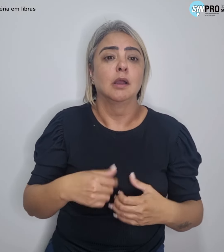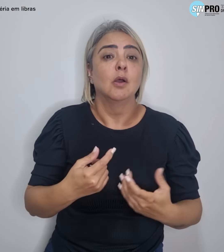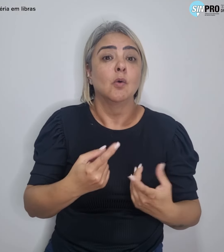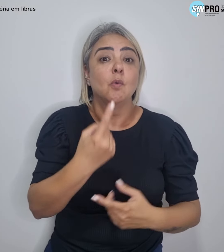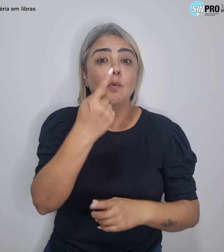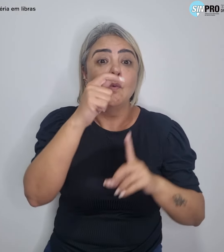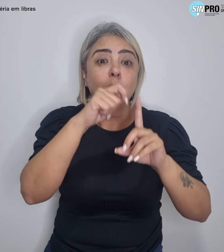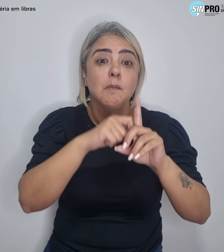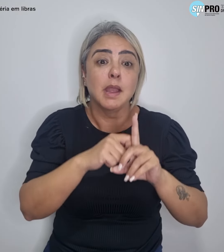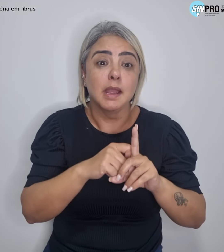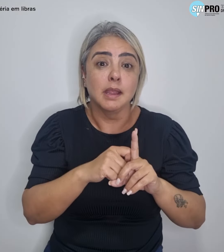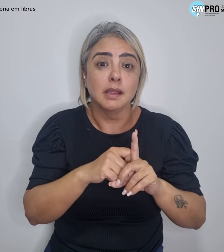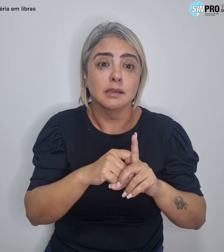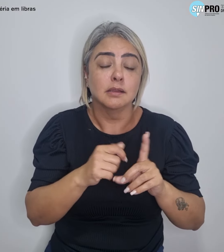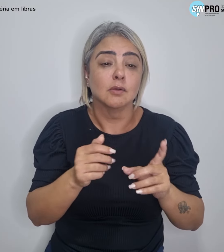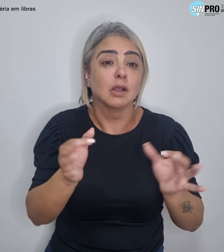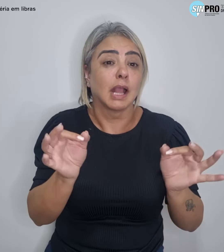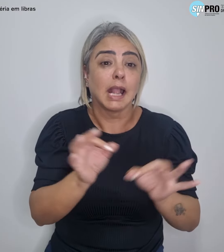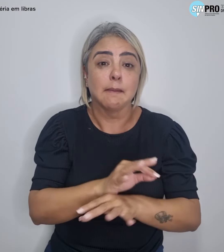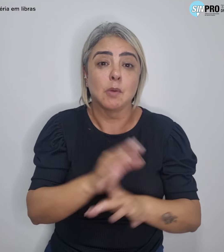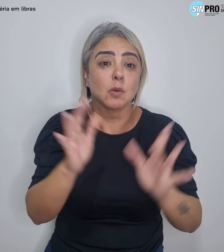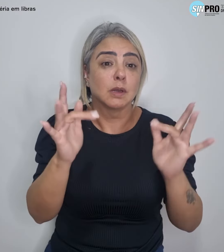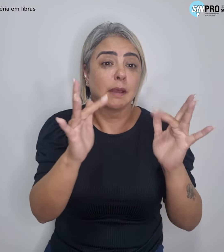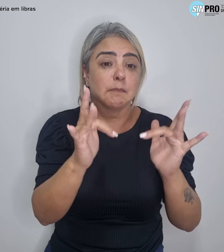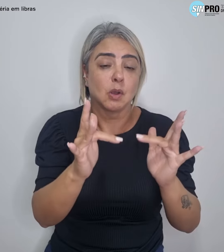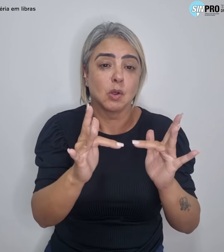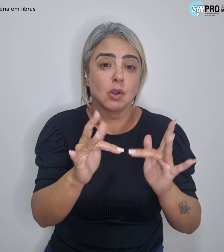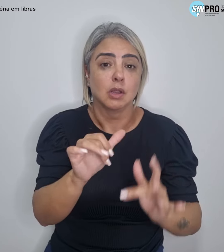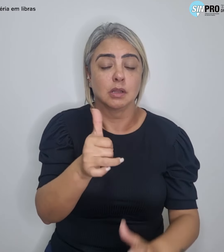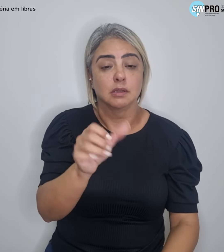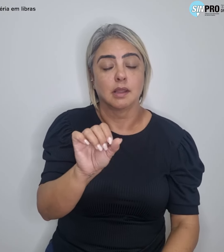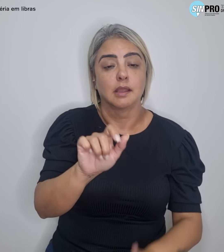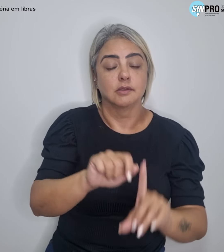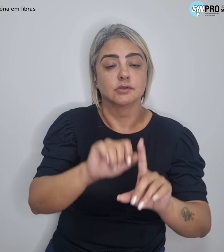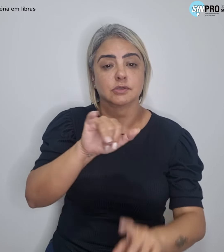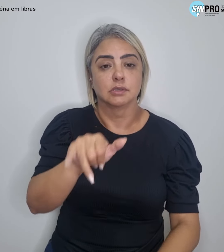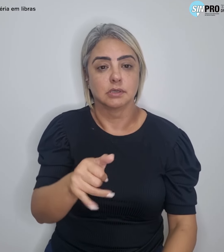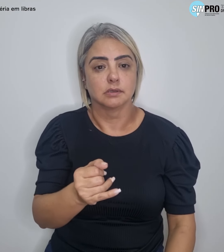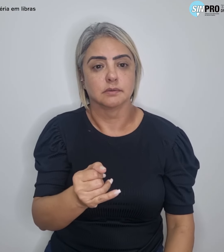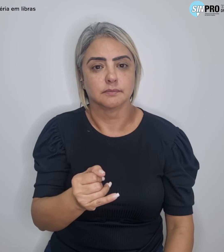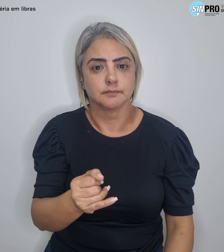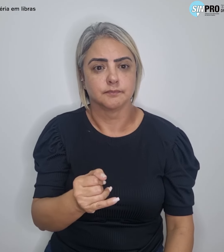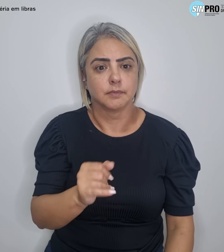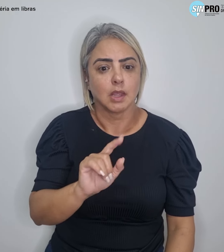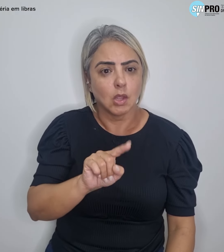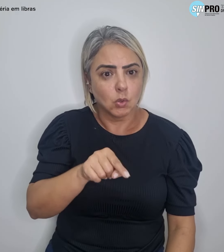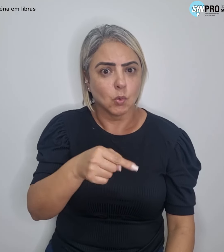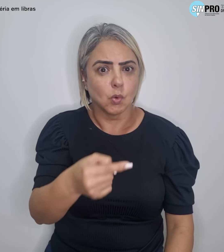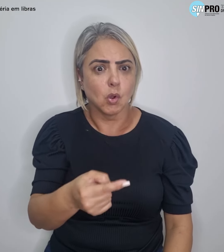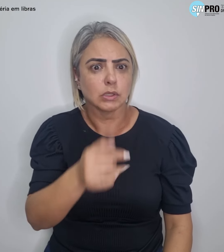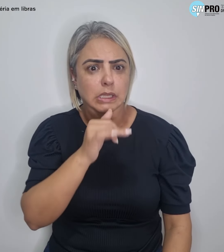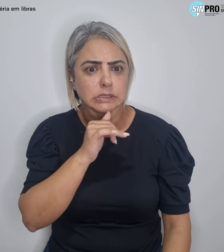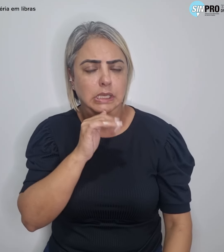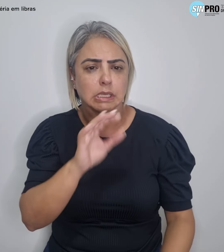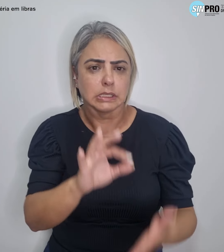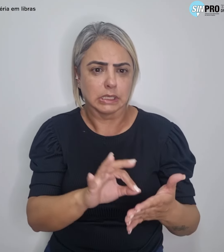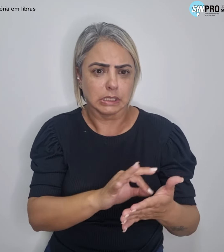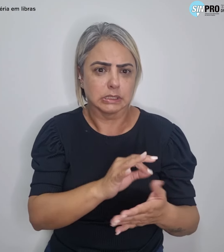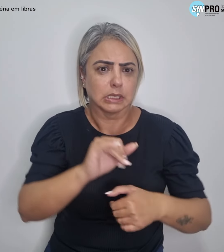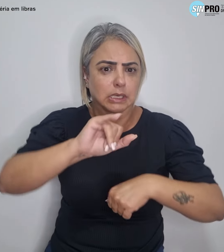um fim no relacionamento, dia 10 de janeiro. No segundo caso registrado na capital federal